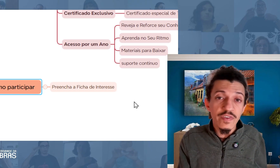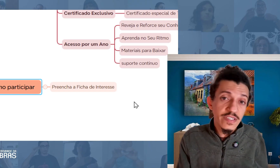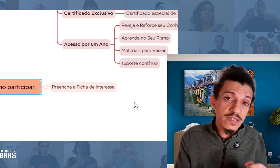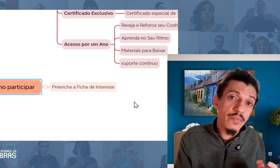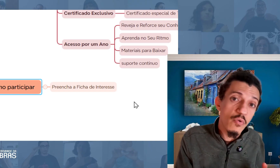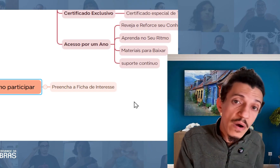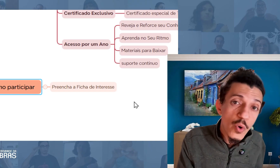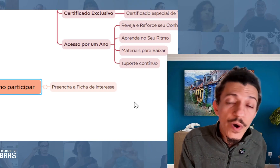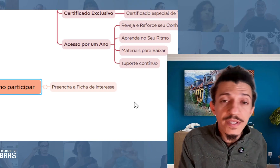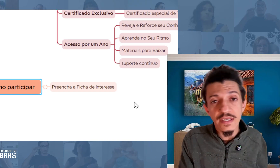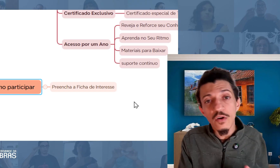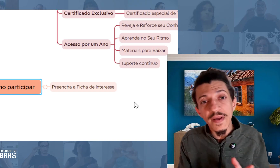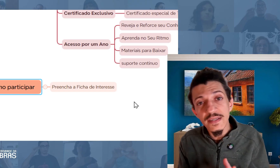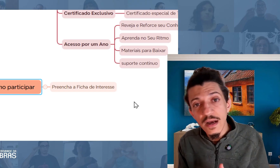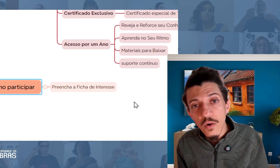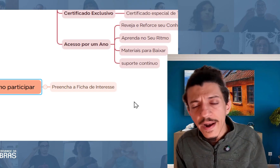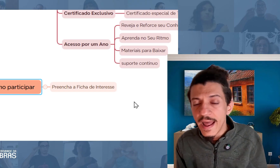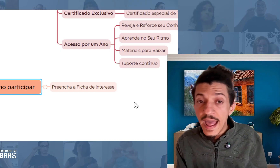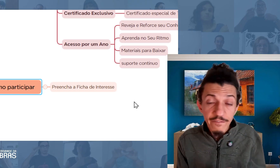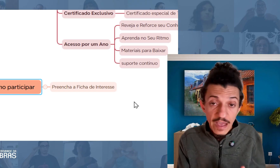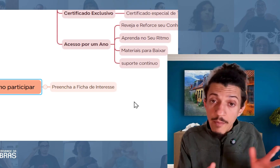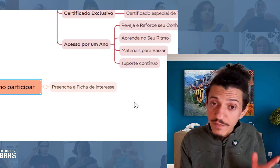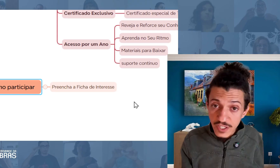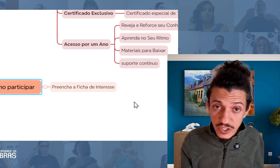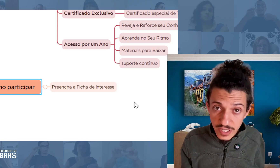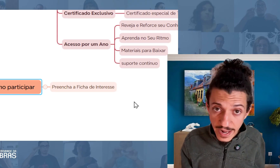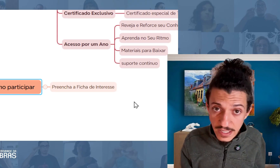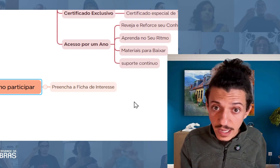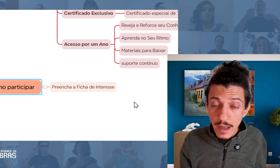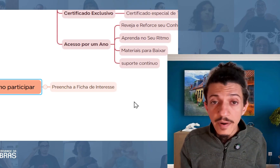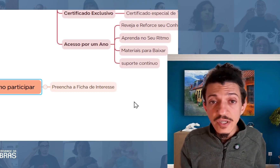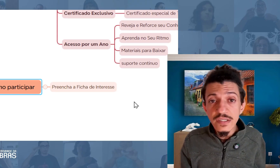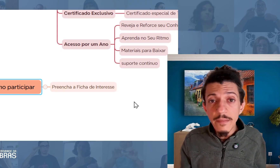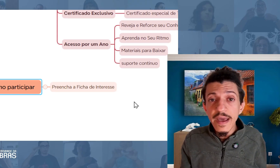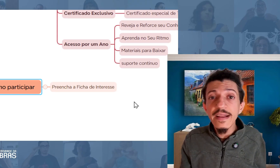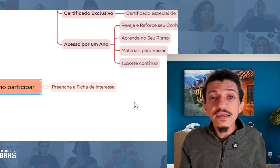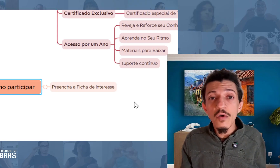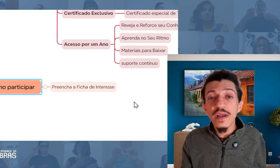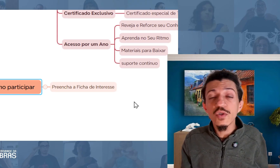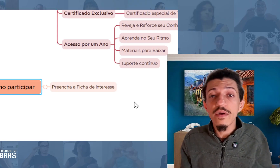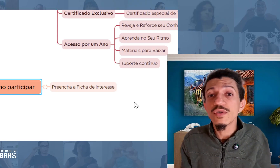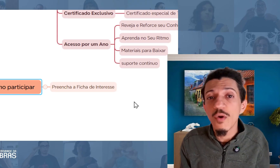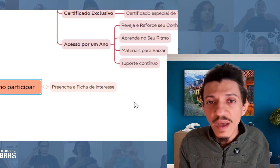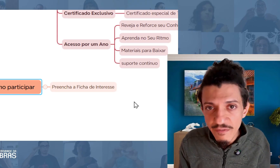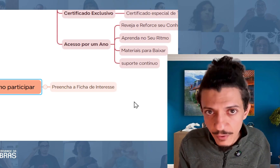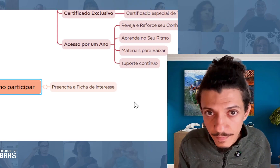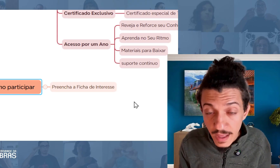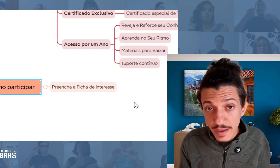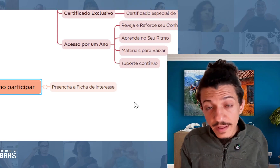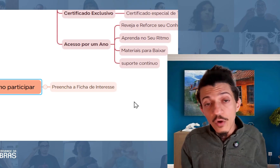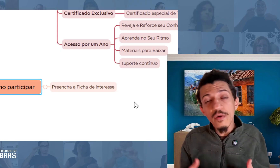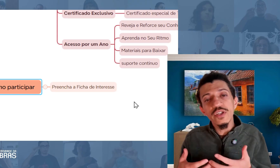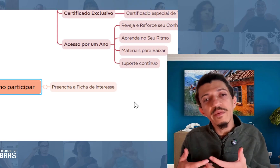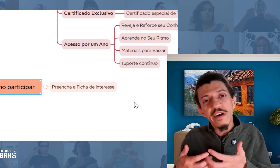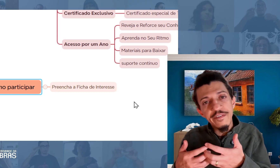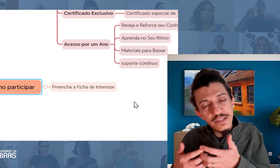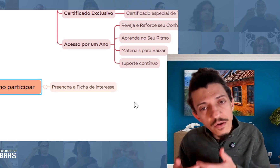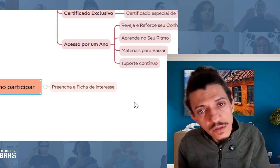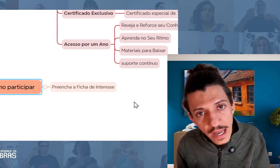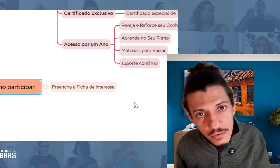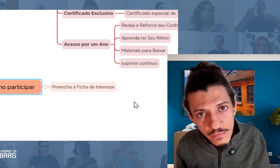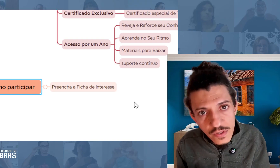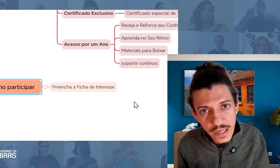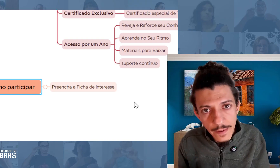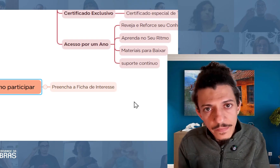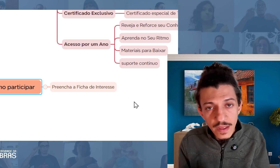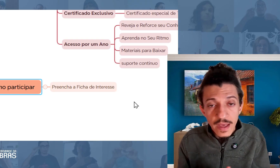se você já sabe alguma coisa, se você está começando agora. Enfim, é uma ficha de interesse para a gente saber inicialmente qual que é o seu perfil. Então, o meu time vai fazer